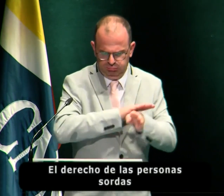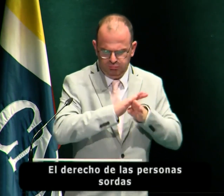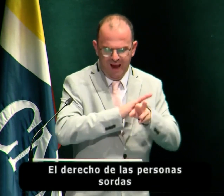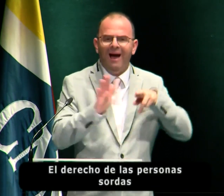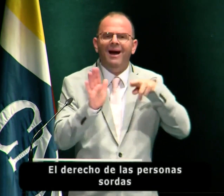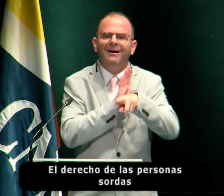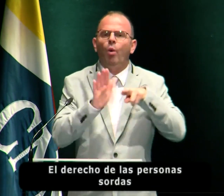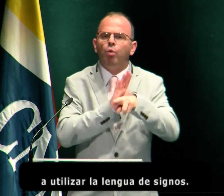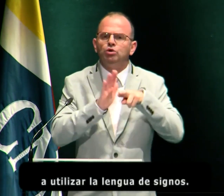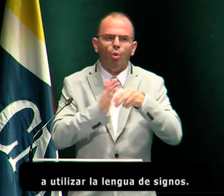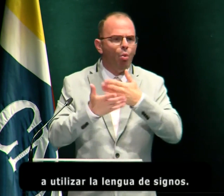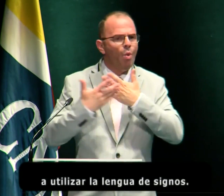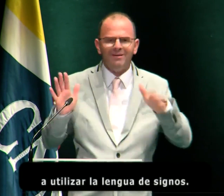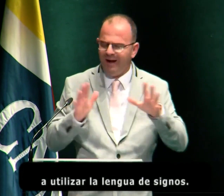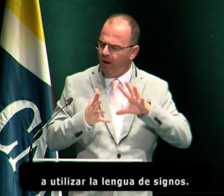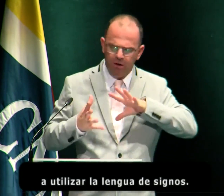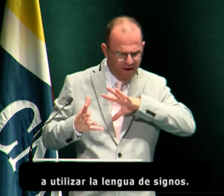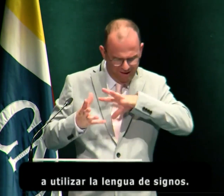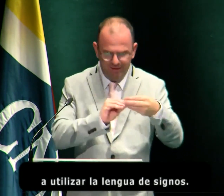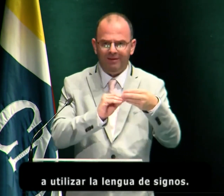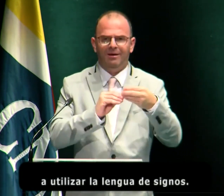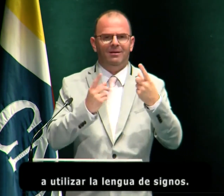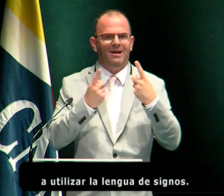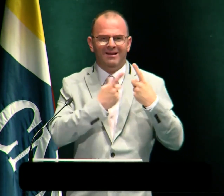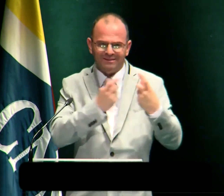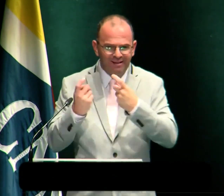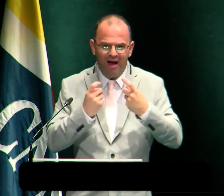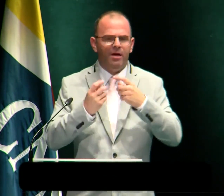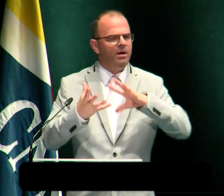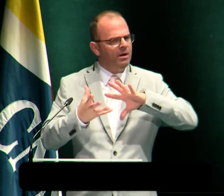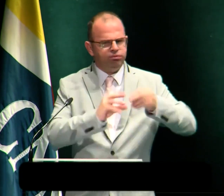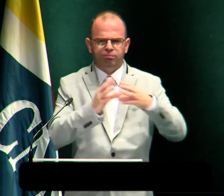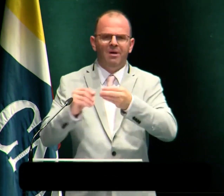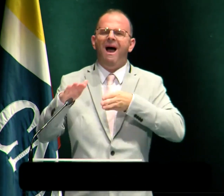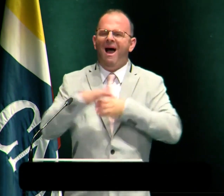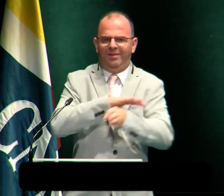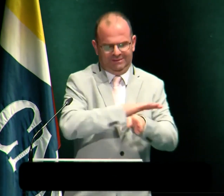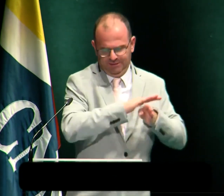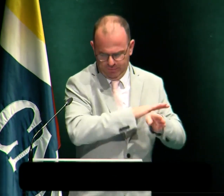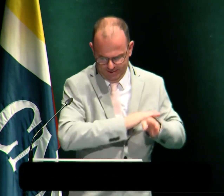Tenemos derecho a acceder a todos los servicios y recursos